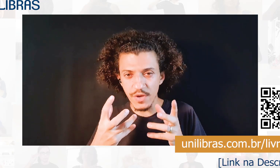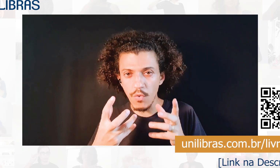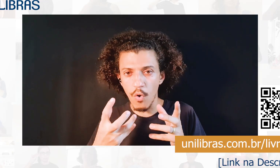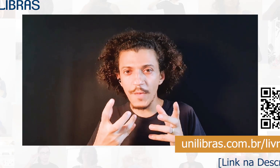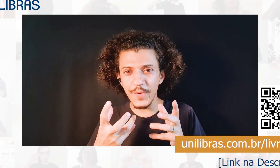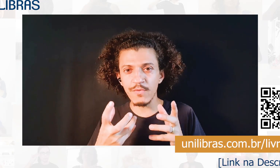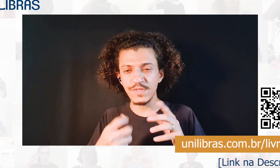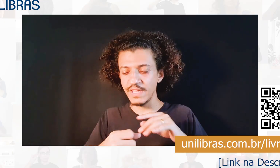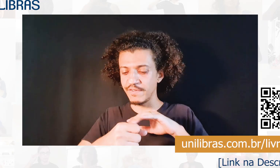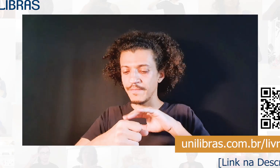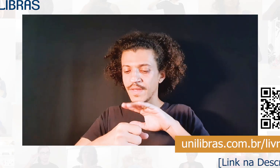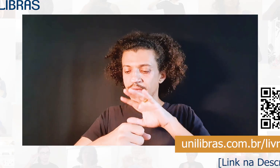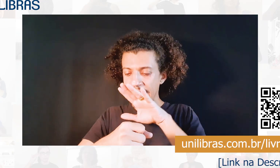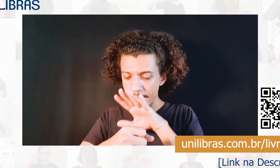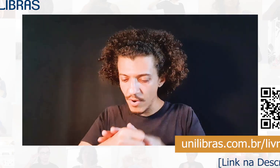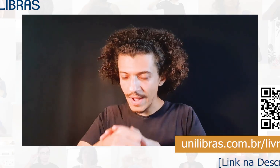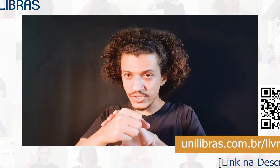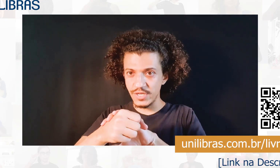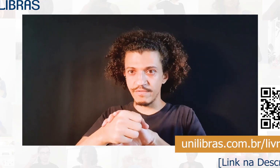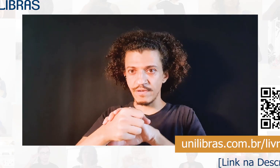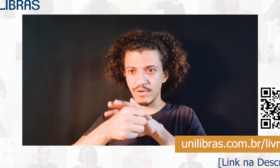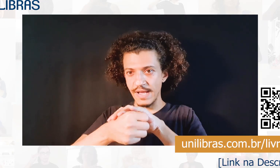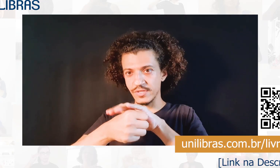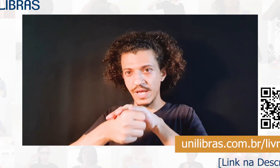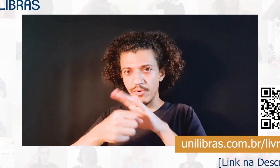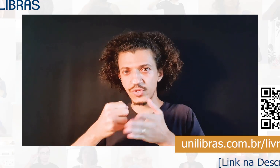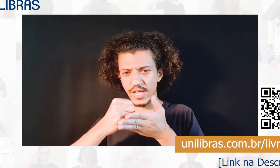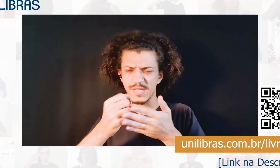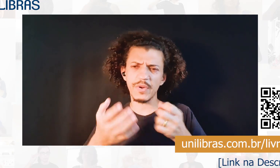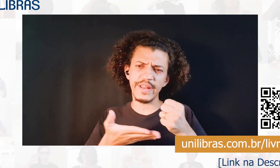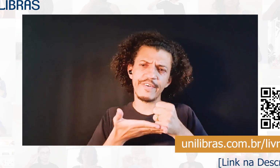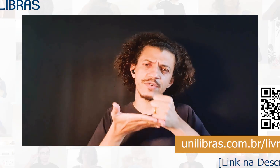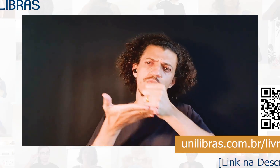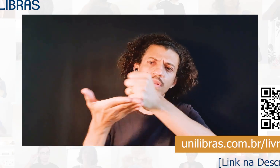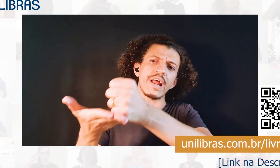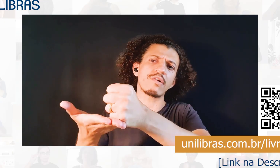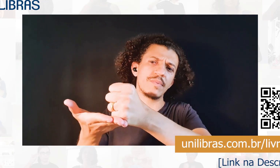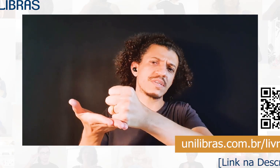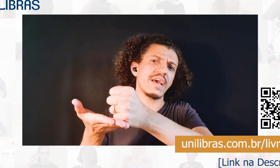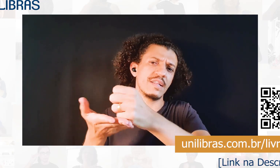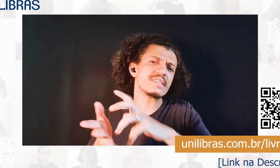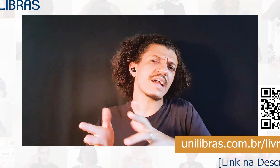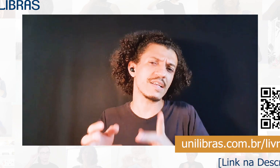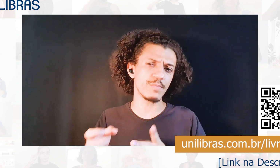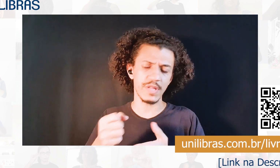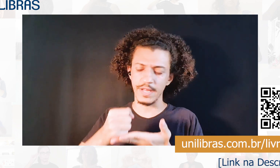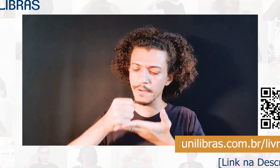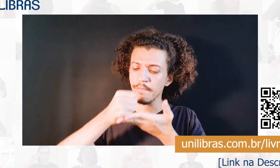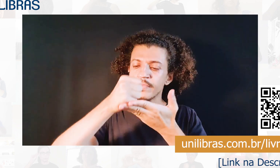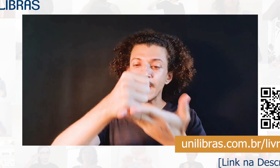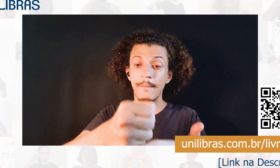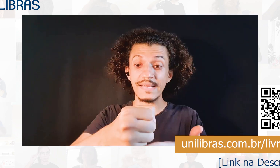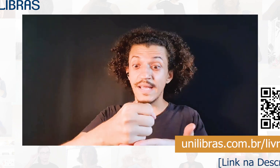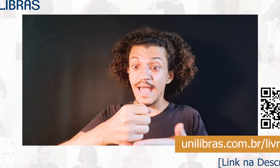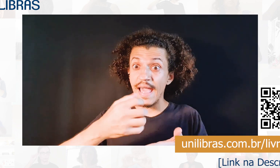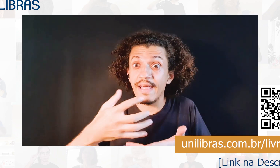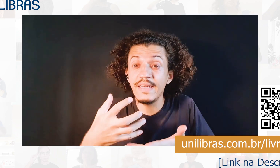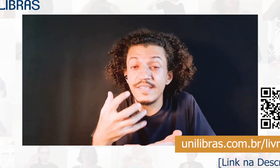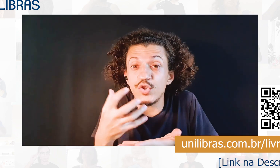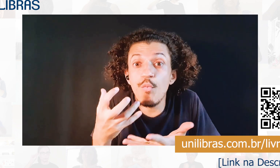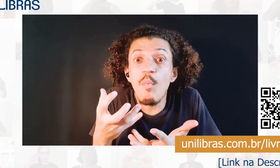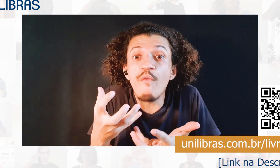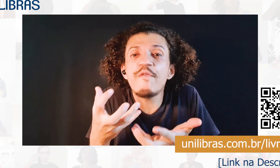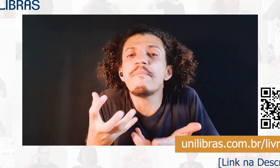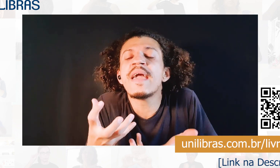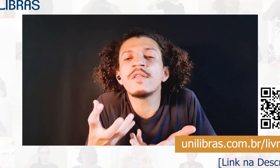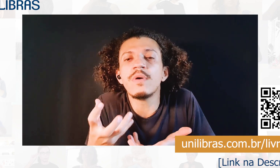sente no seu corpo, inclusive, que a mão ativa, no caso que a mão direita, você poderia fazer o contrário com a esquerda? Nesse caso, poderia. Mas